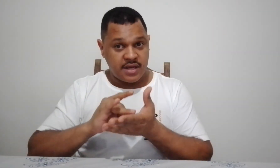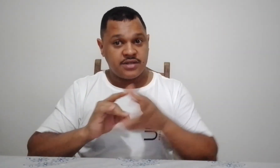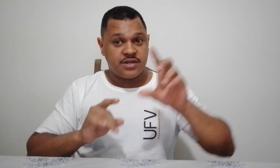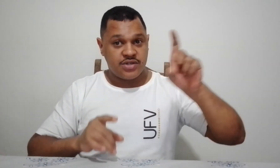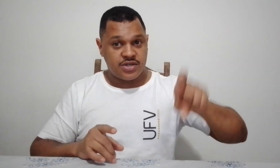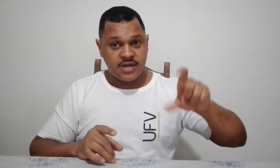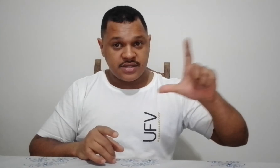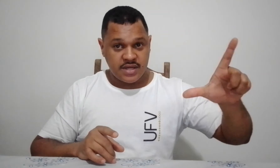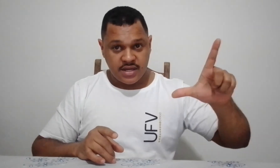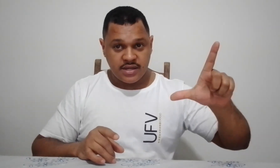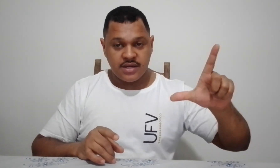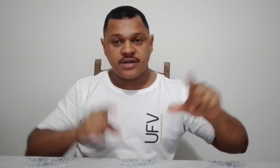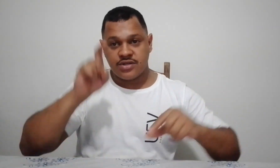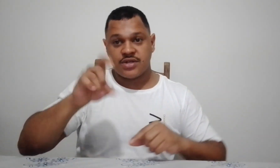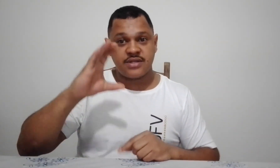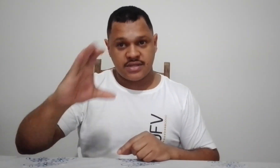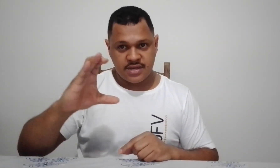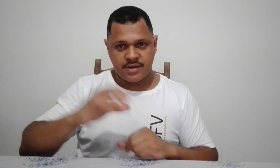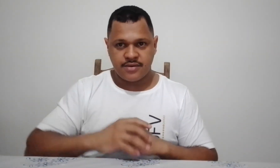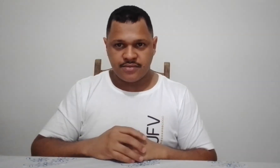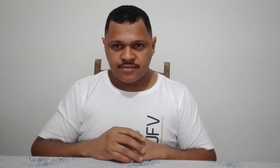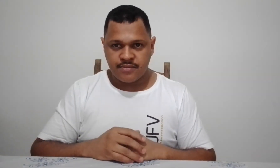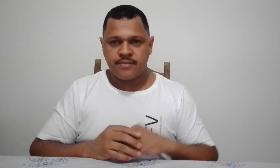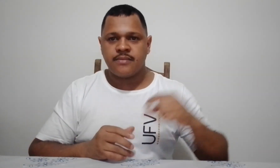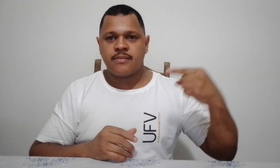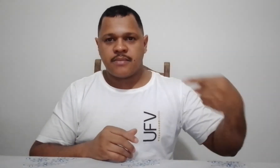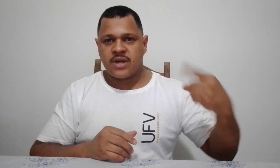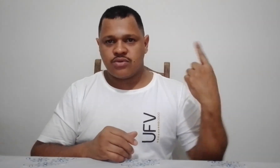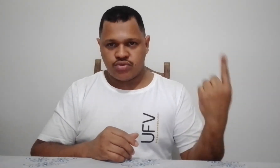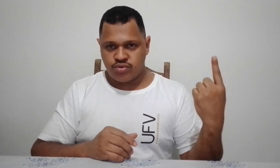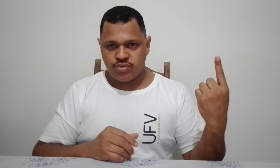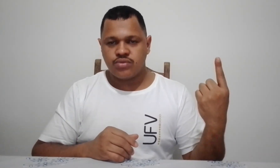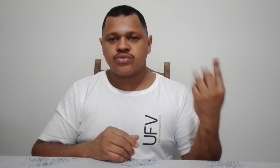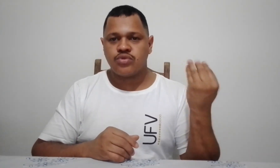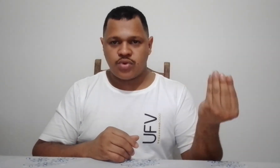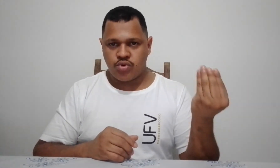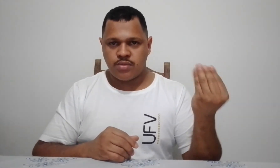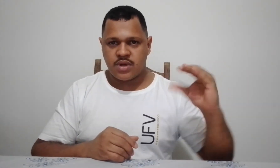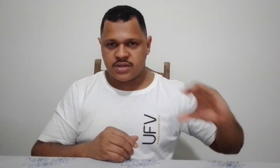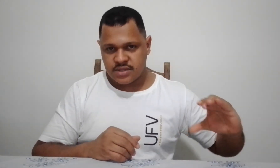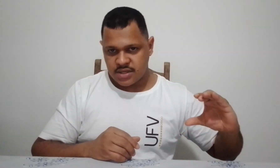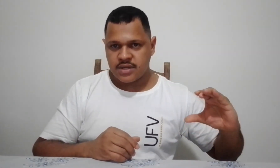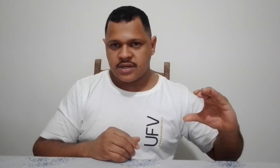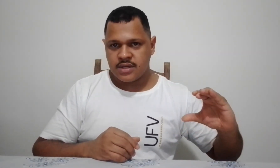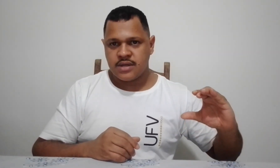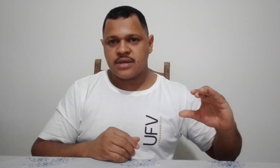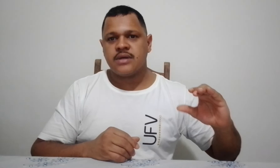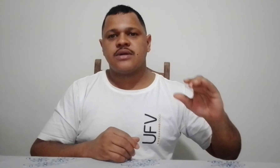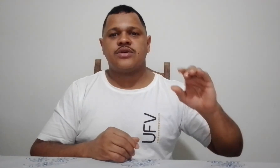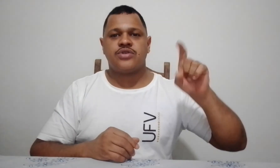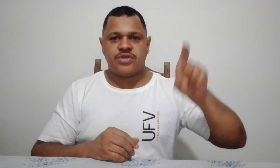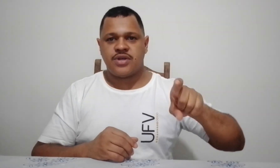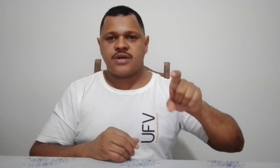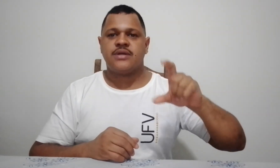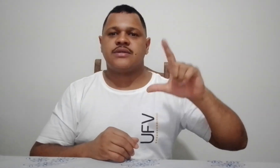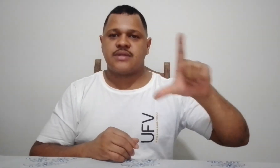Como XC é dado por menos 1 sobre ômega C, fica XL